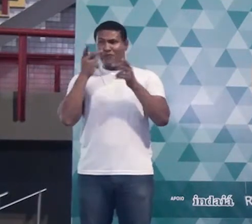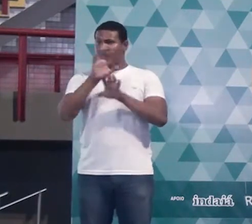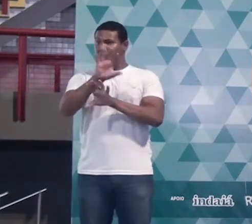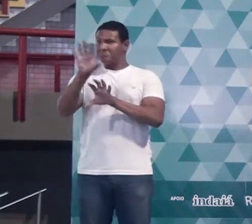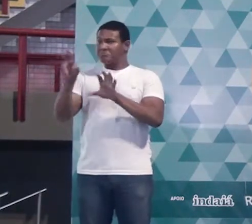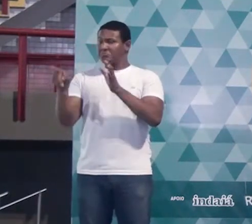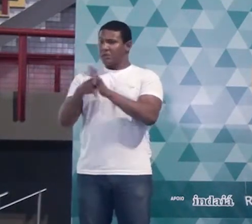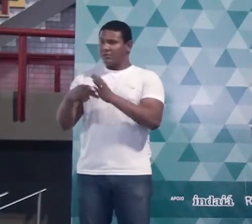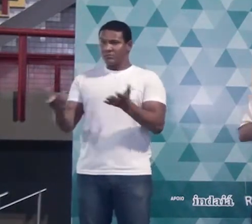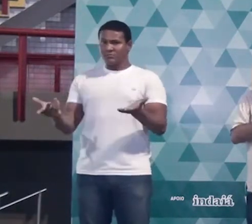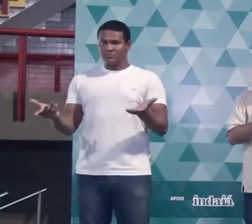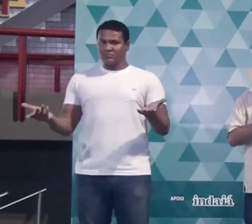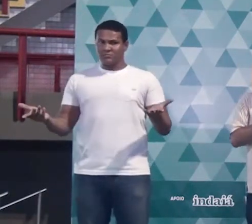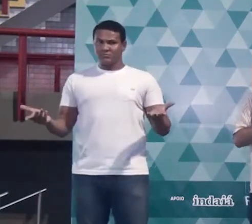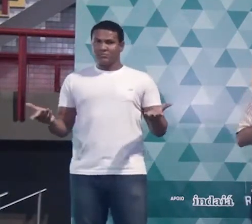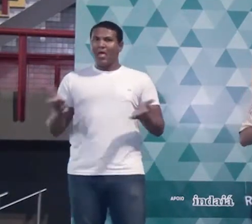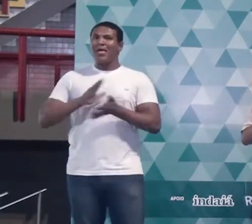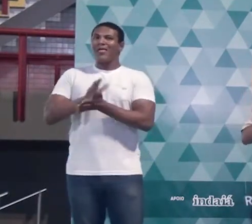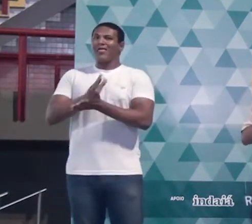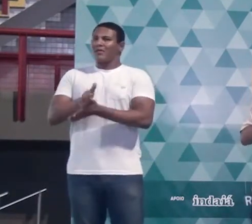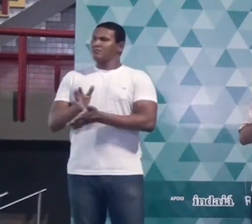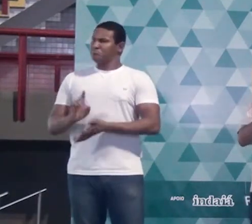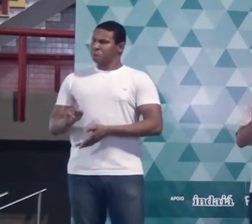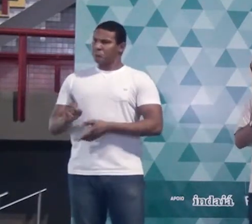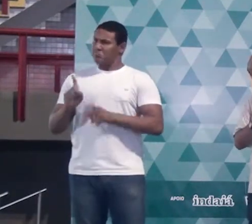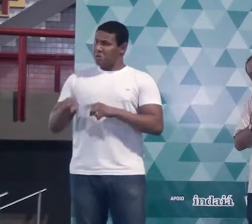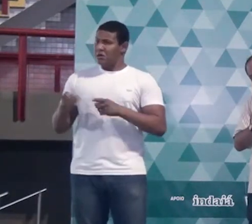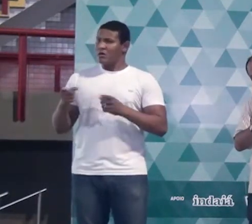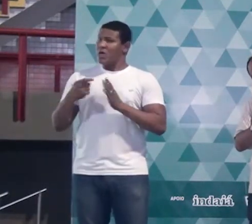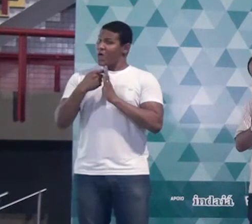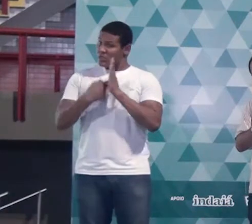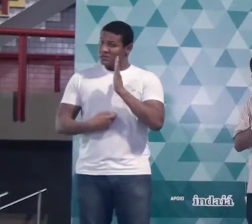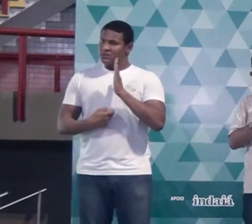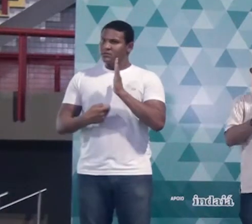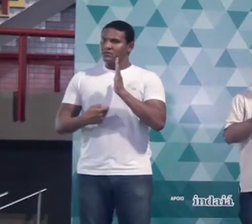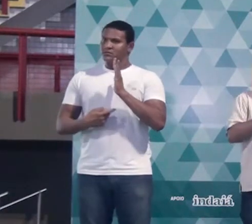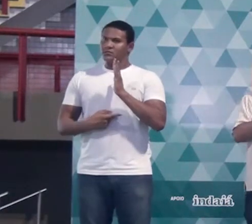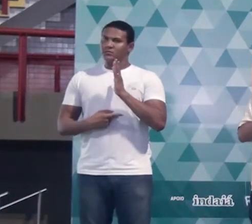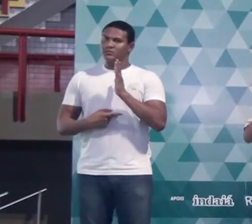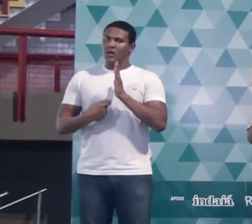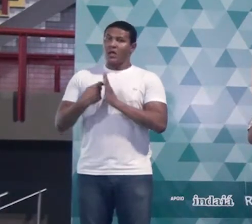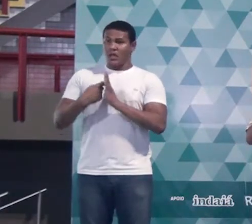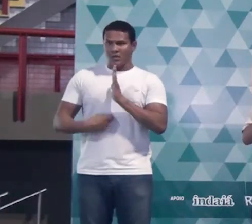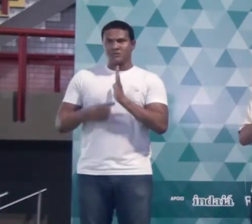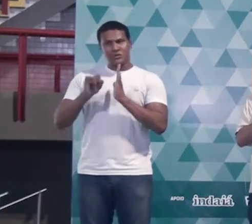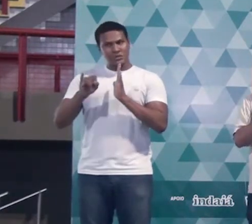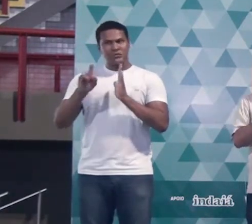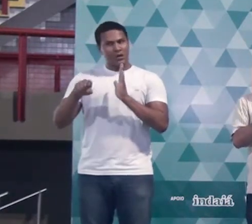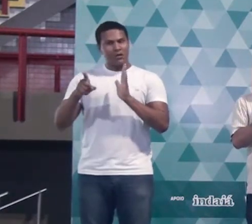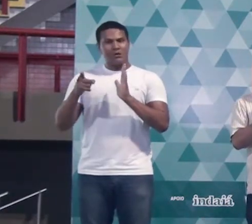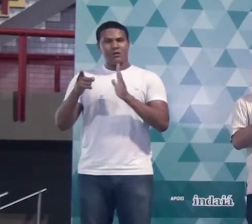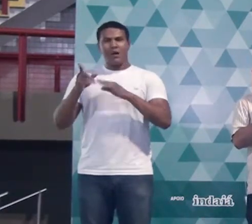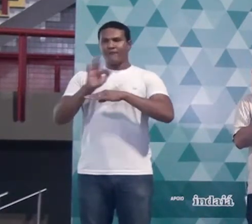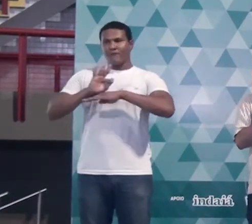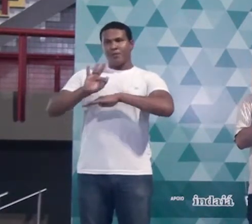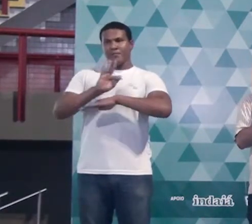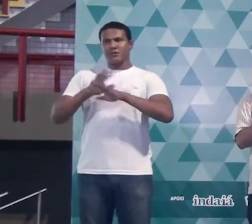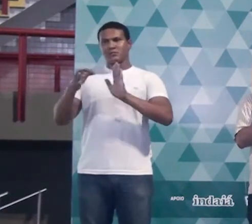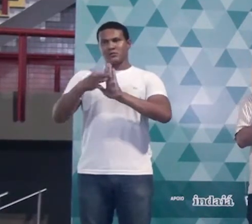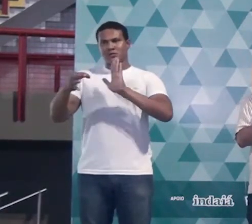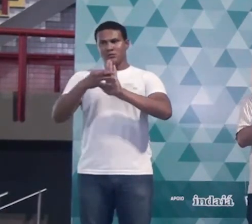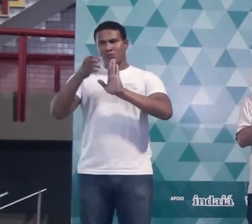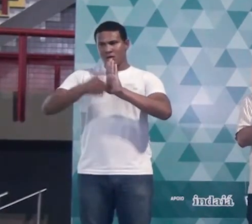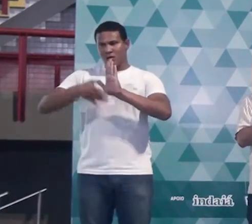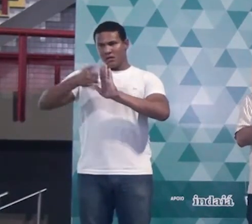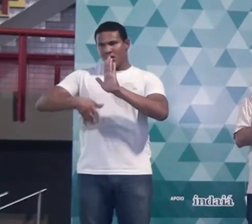Não é para ver isso de maneira preconceituosa. Numa redação, se for um texto formal, dissertativo, argumentativo,